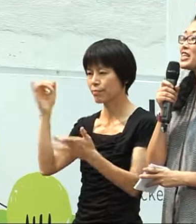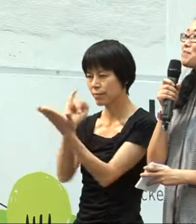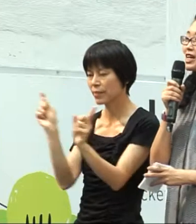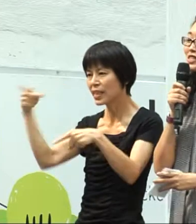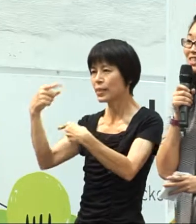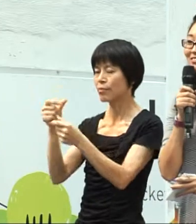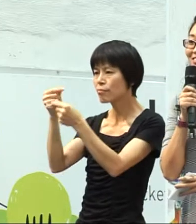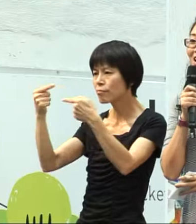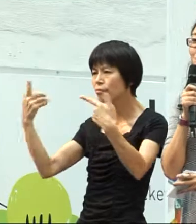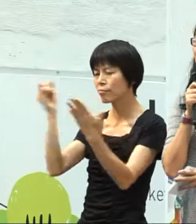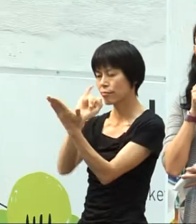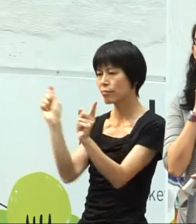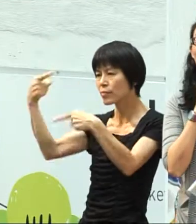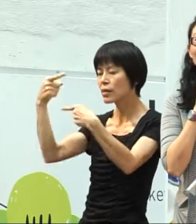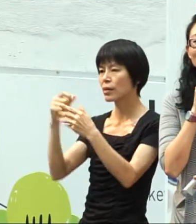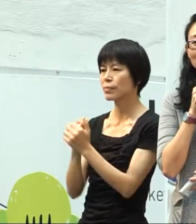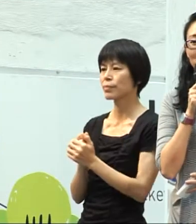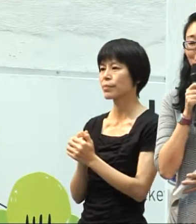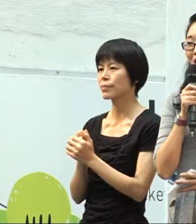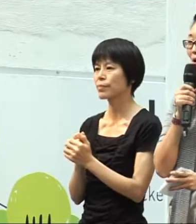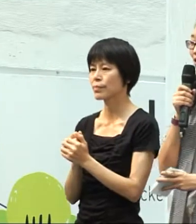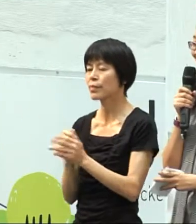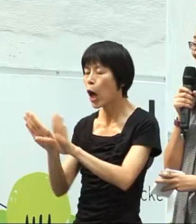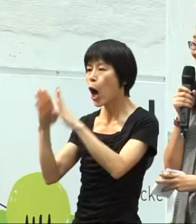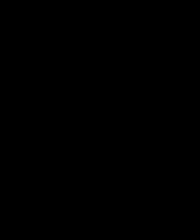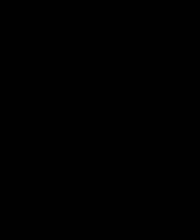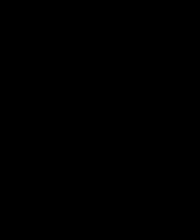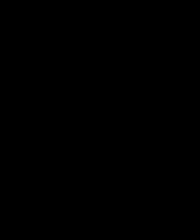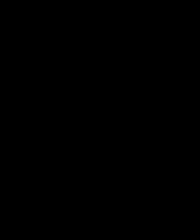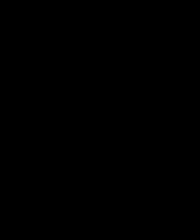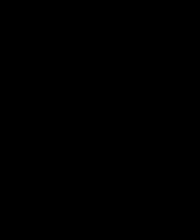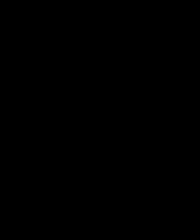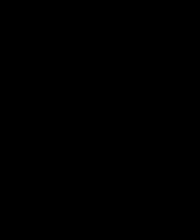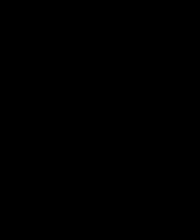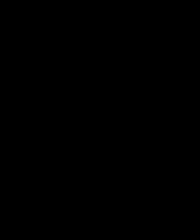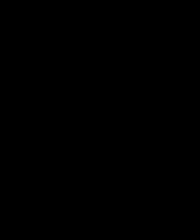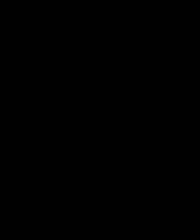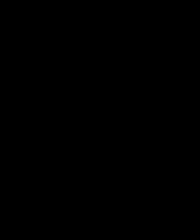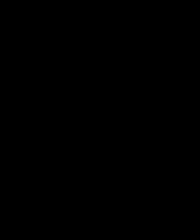多一點藝術節 A Bit More Than Arts Festival 的開幕日，